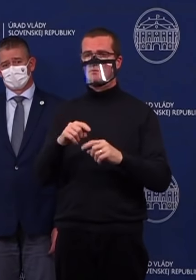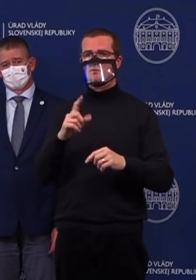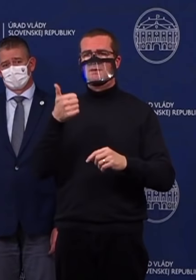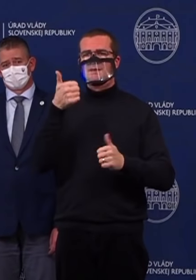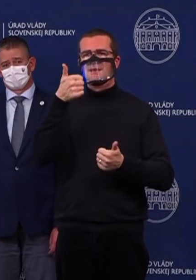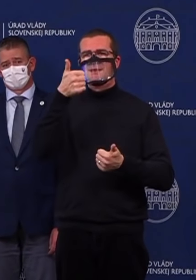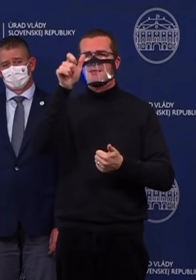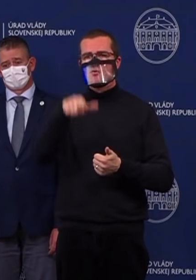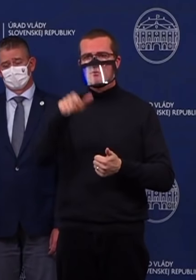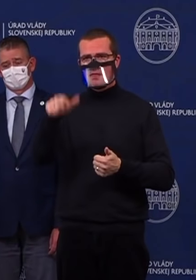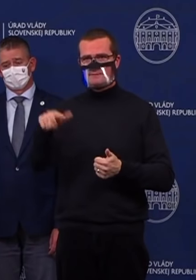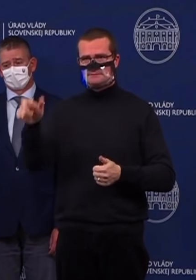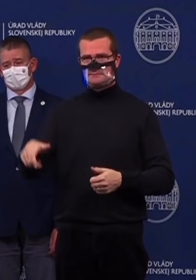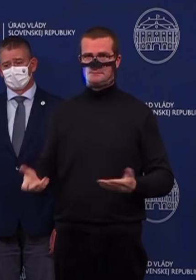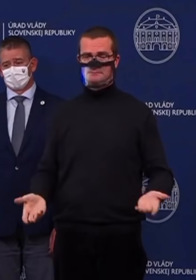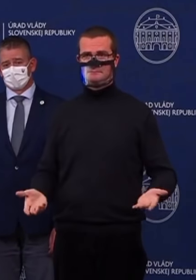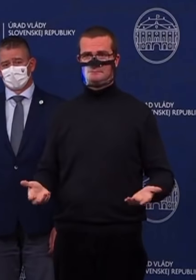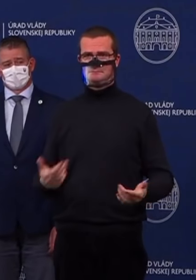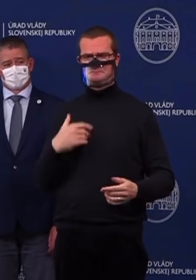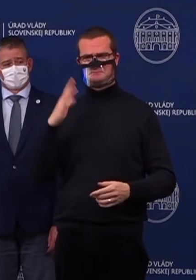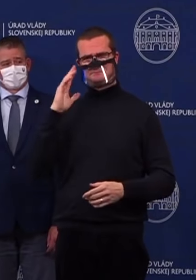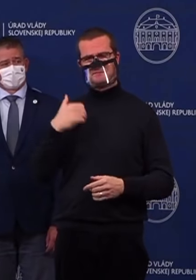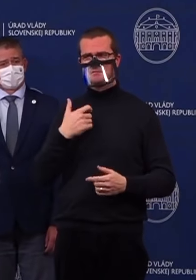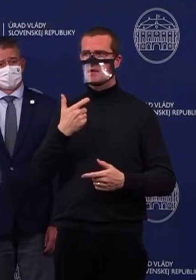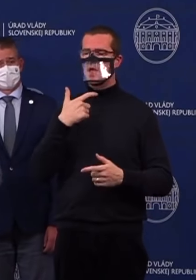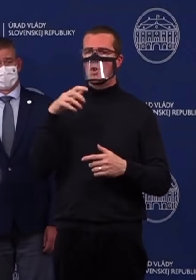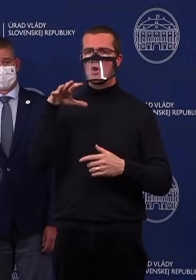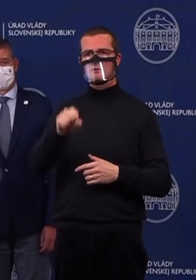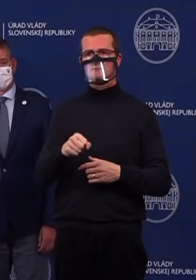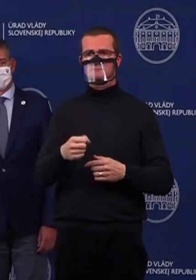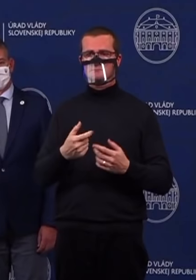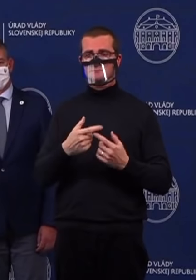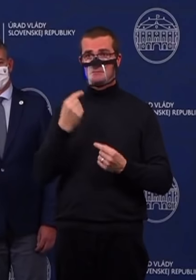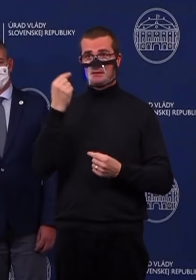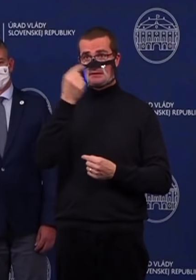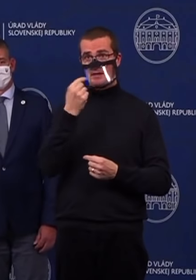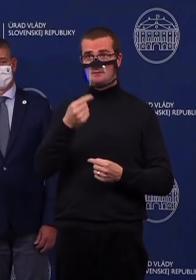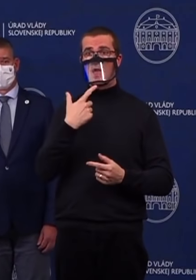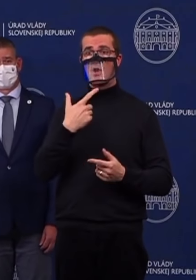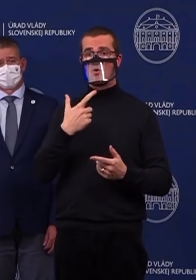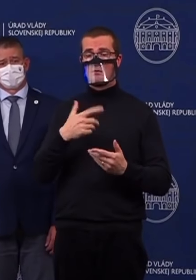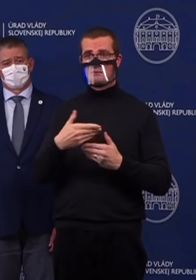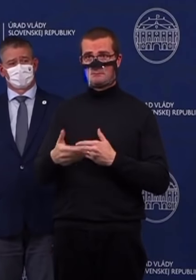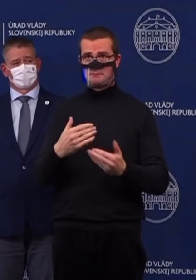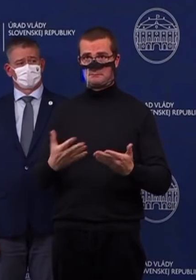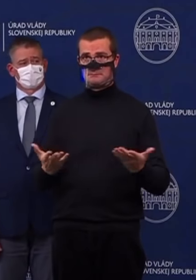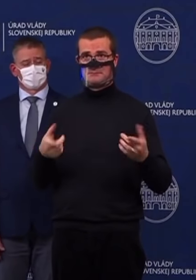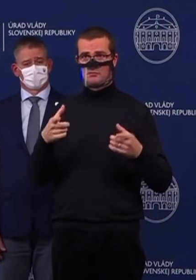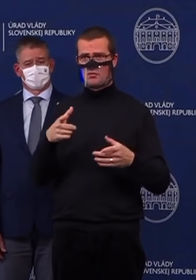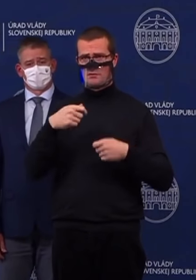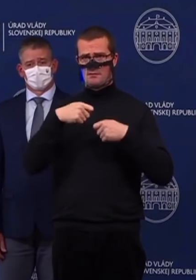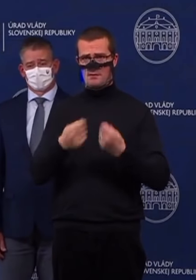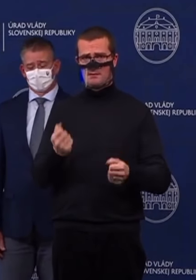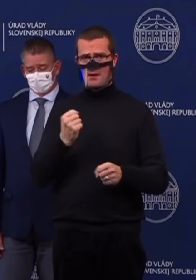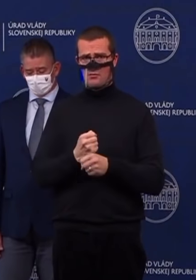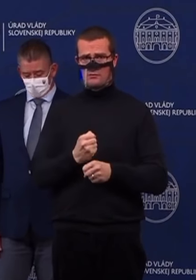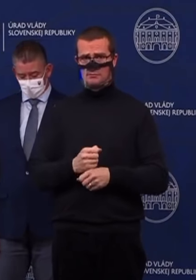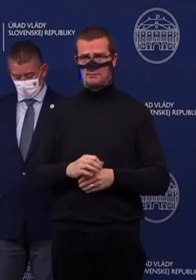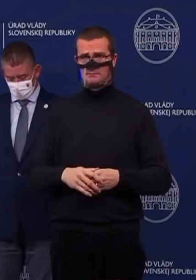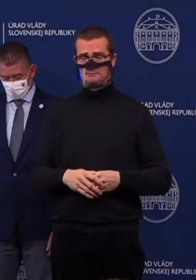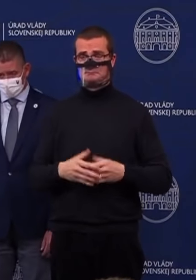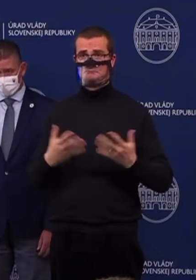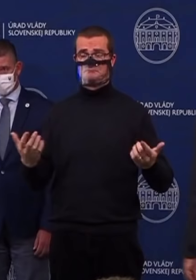jednotlivci. A neviem, kedy by sa mohli stihnúť nechať ináč mimochodom po tomto testovaní pretestovať, to by sa ani nedalo zrealizovať.